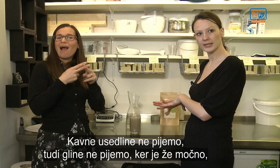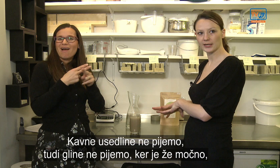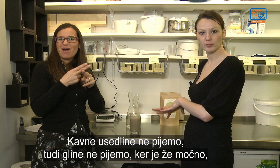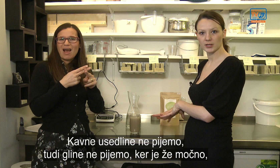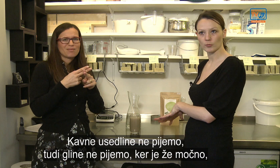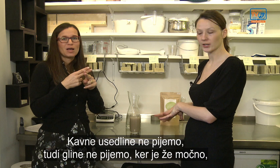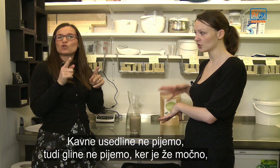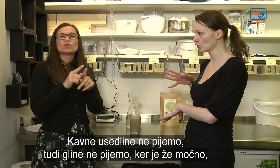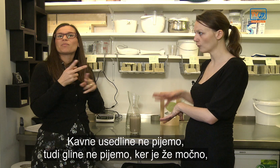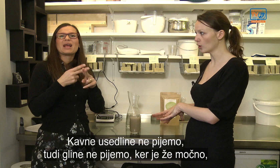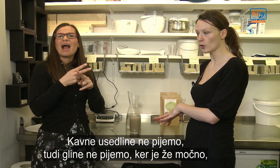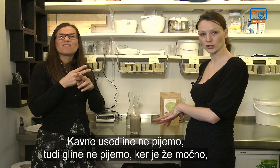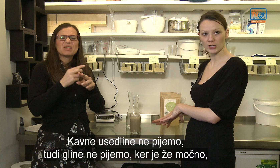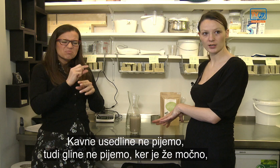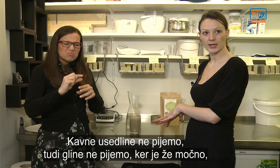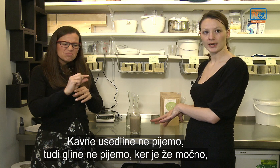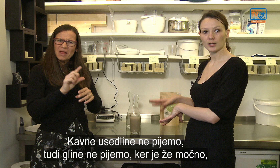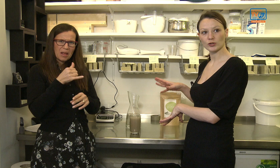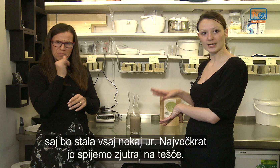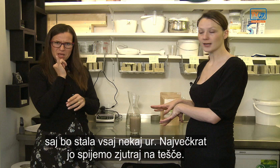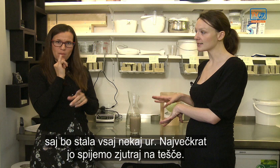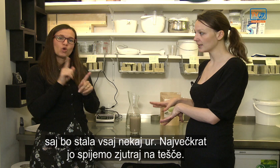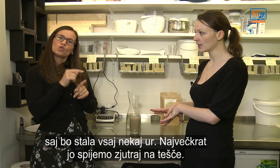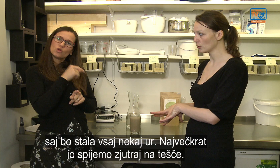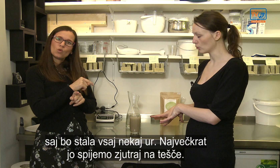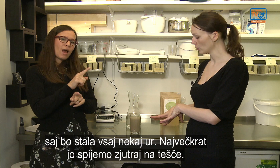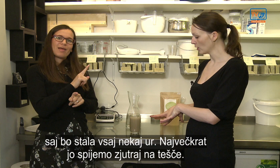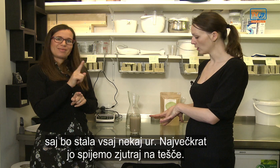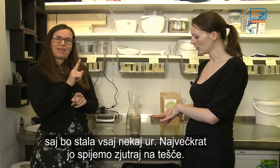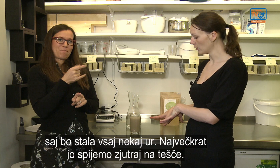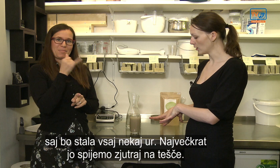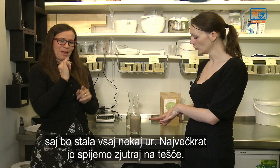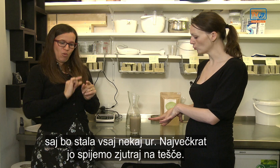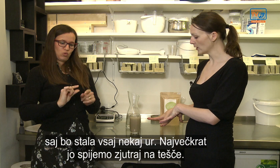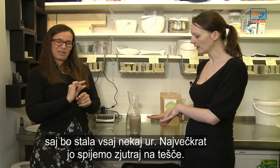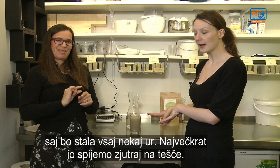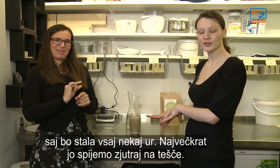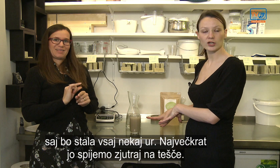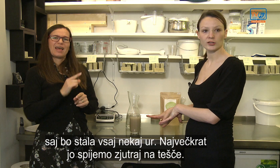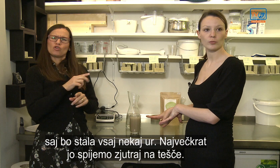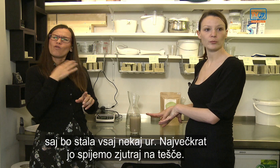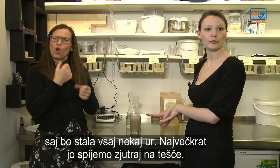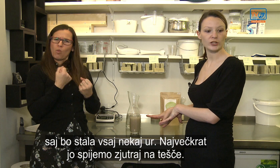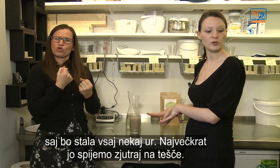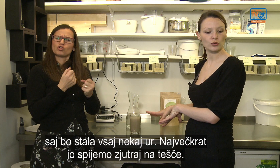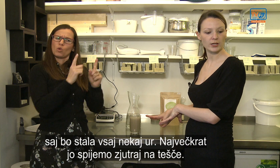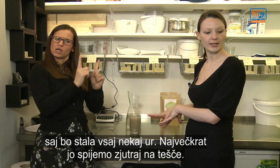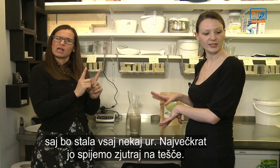ne pijemo, ker je že dovolj močna, ker bo stala vsaj nekaj ur. Tako da največkrat jo potem zjutraj